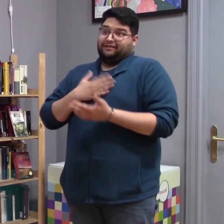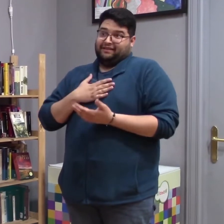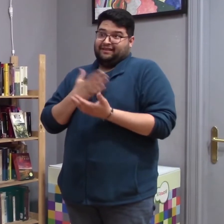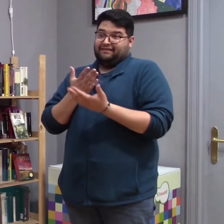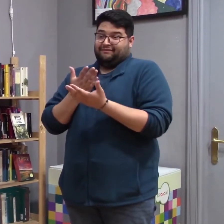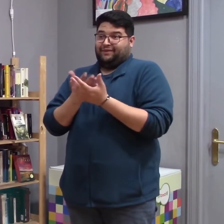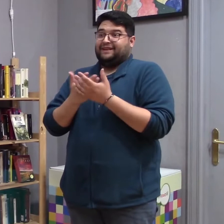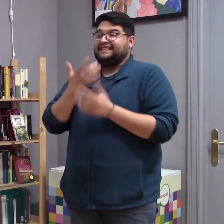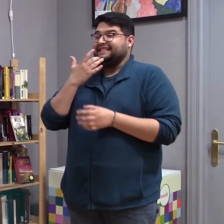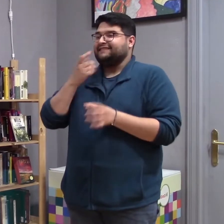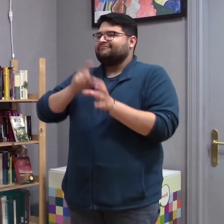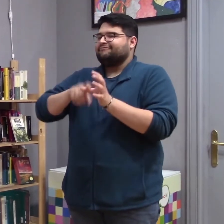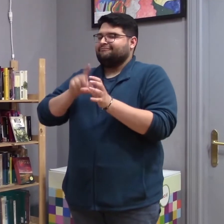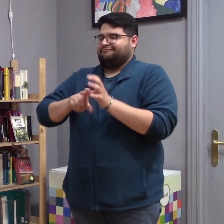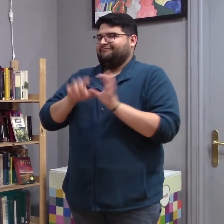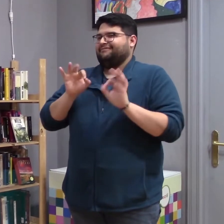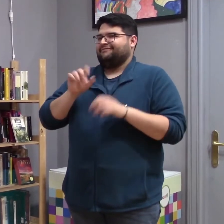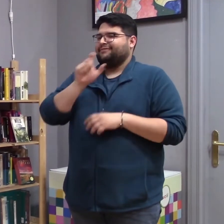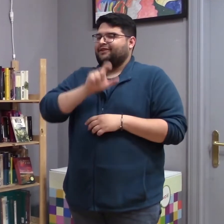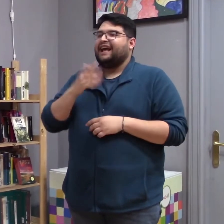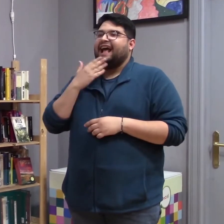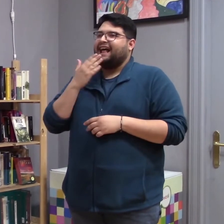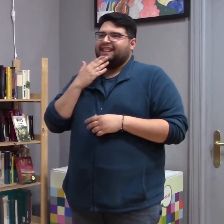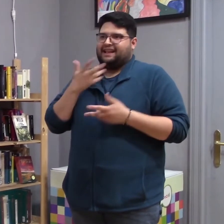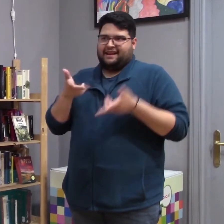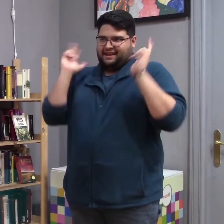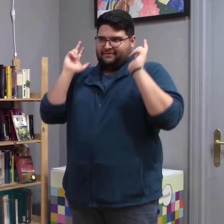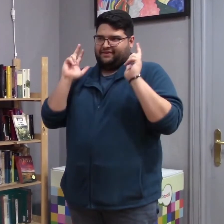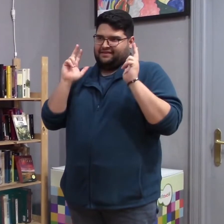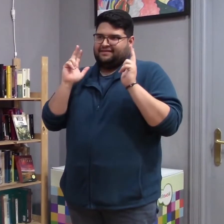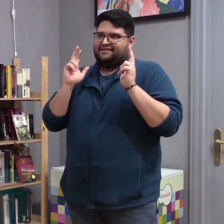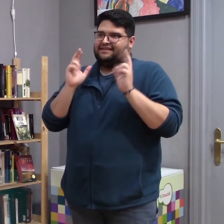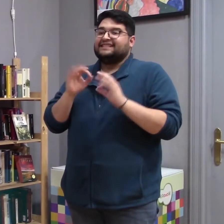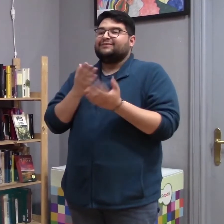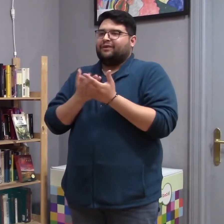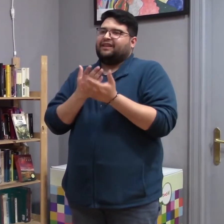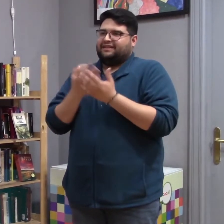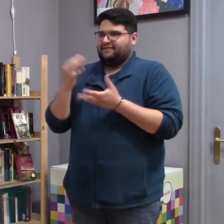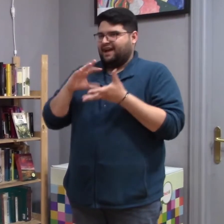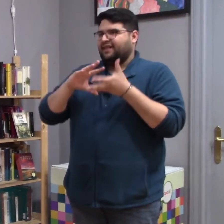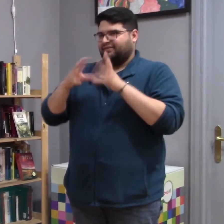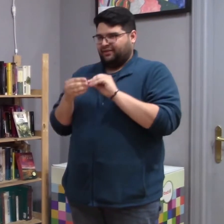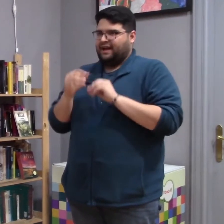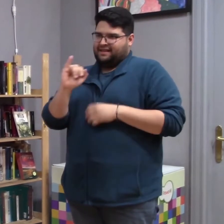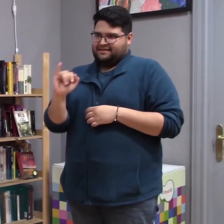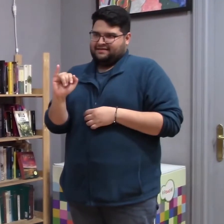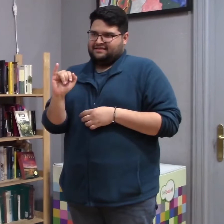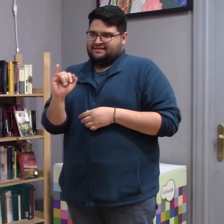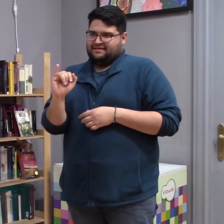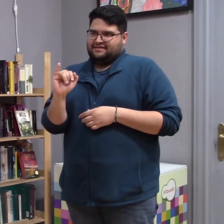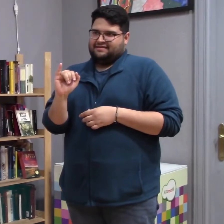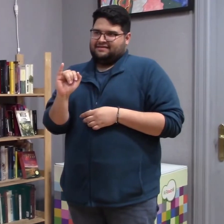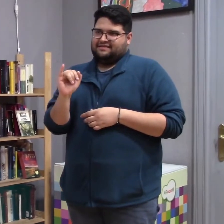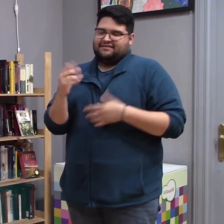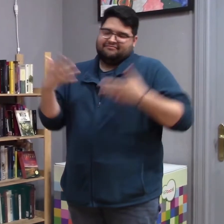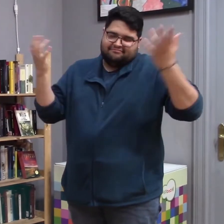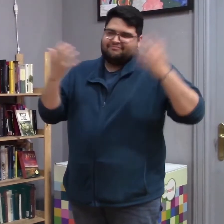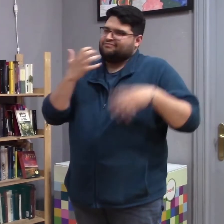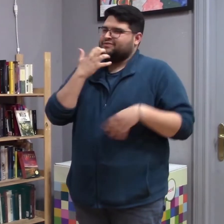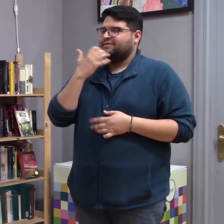A ver, mi propuesta sería, por ejemplo, que las personas que participaran libre, pero que estuvieran